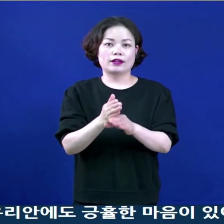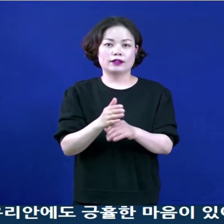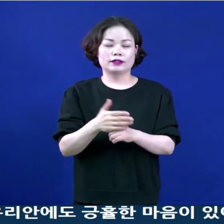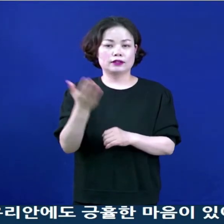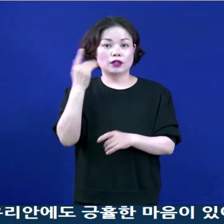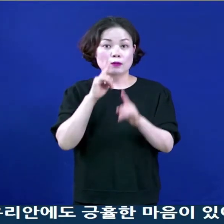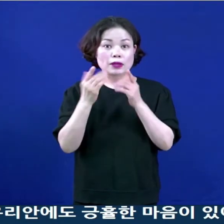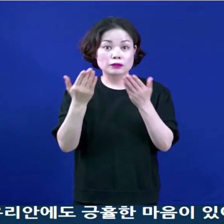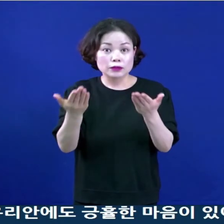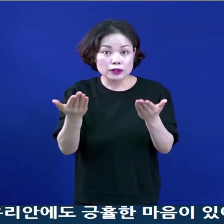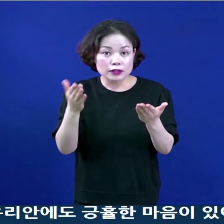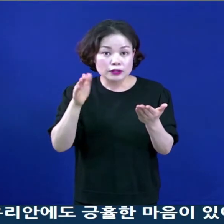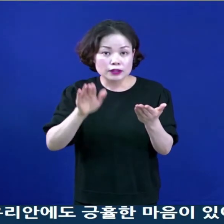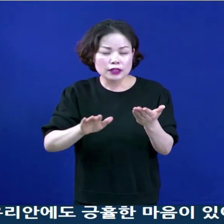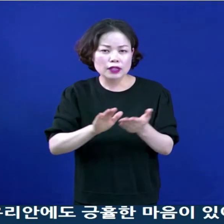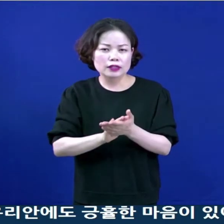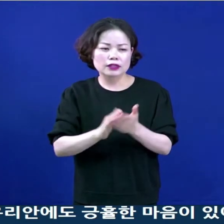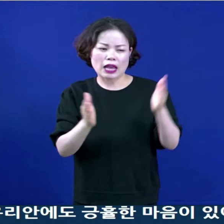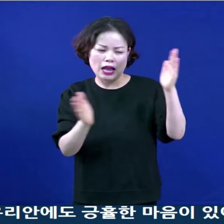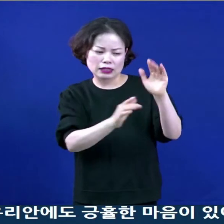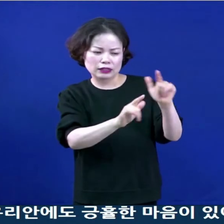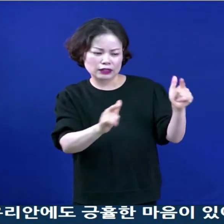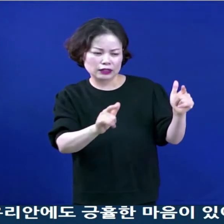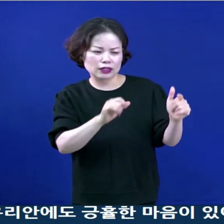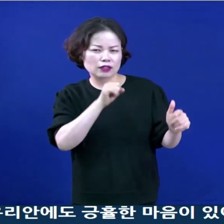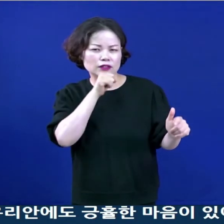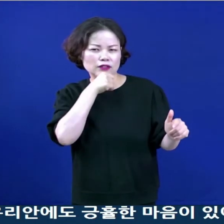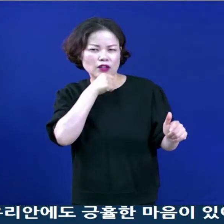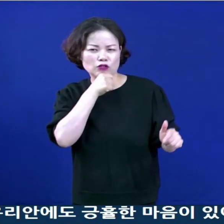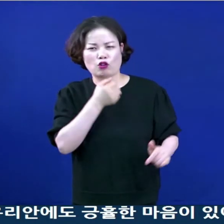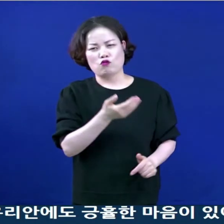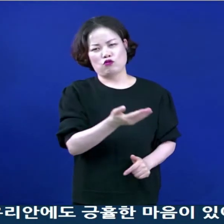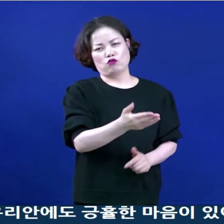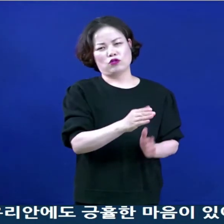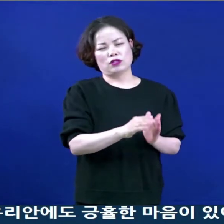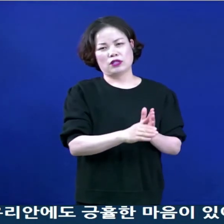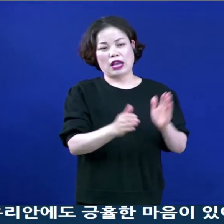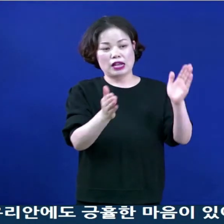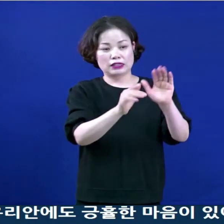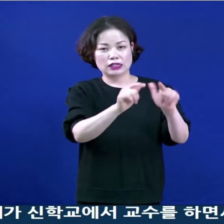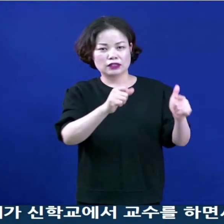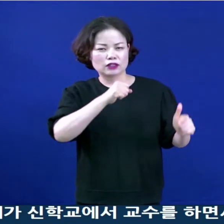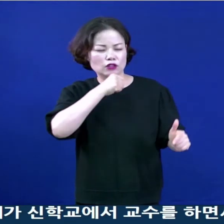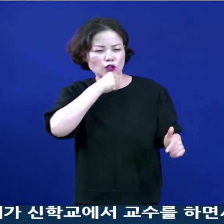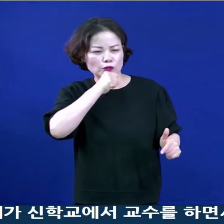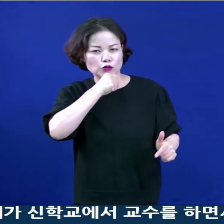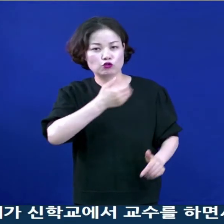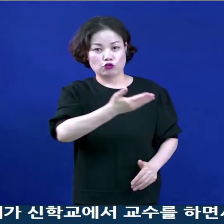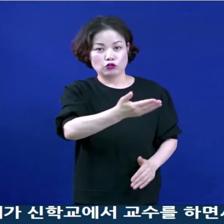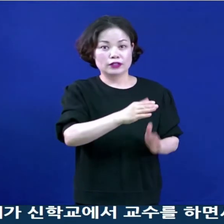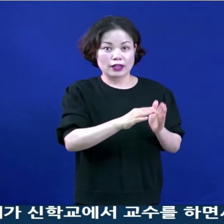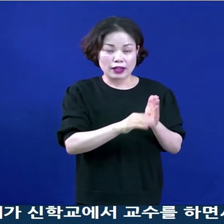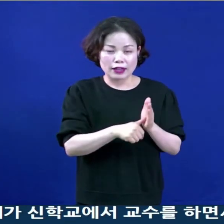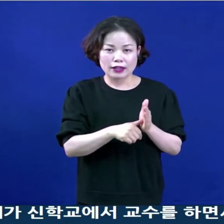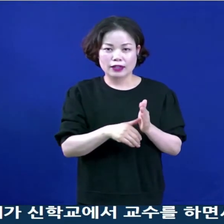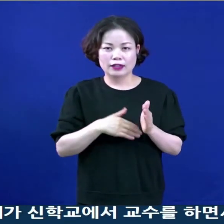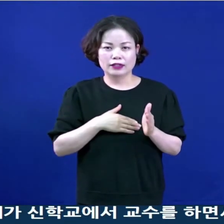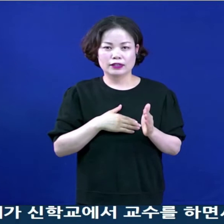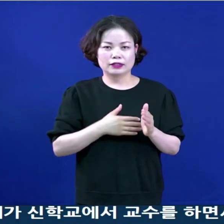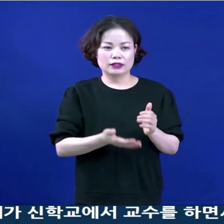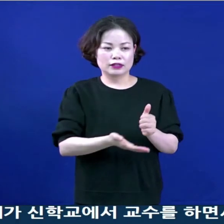나눈 것처럼 학생들이 성적 줄 때예요. 학생들 성적 줄 때, 제가